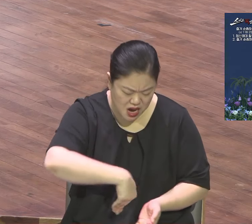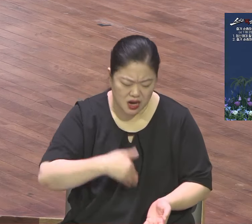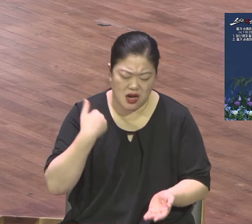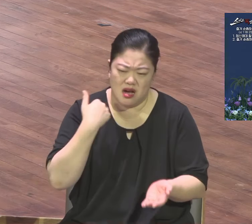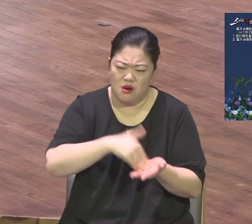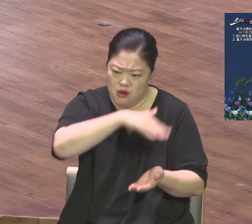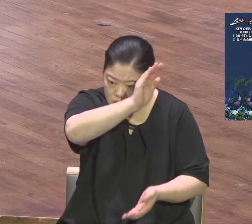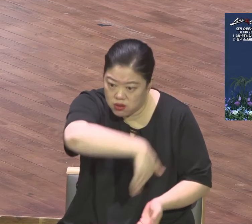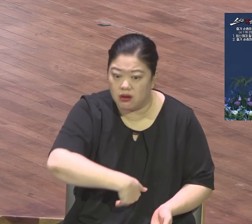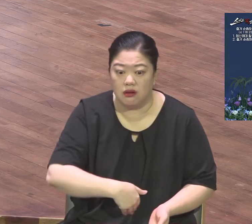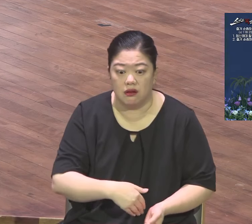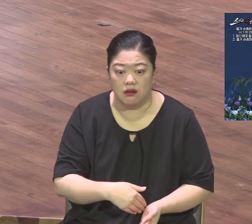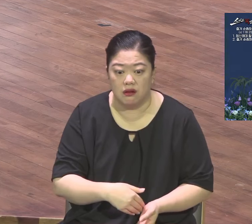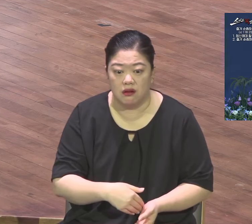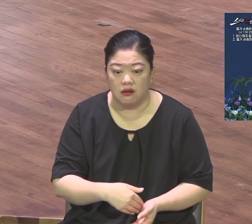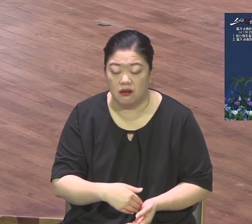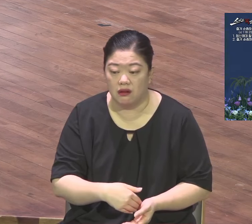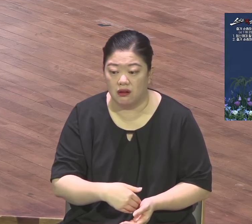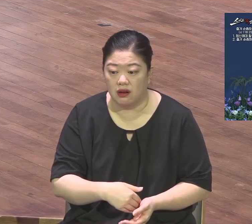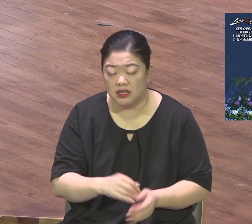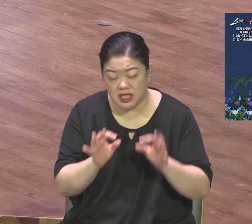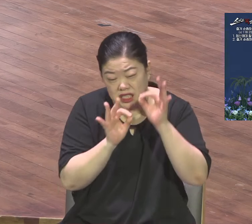오라